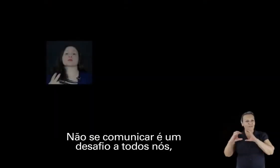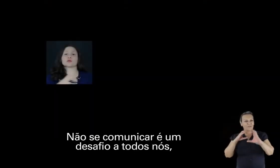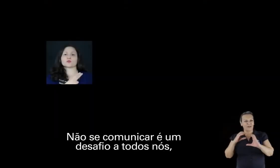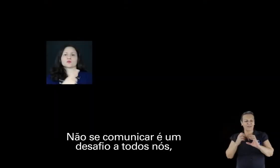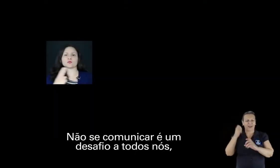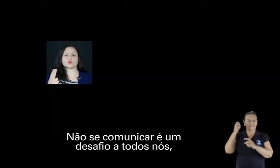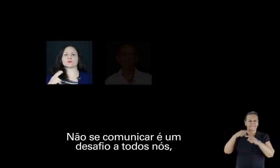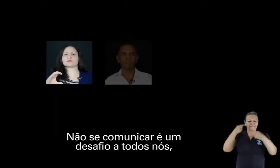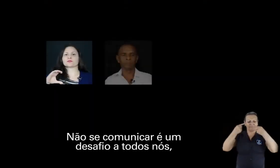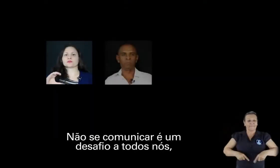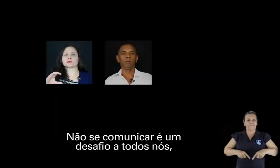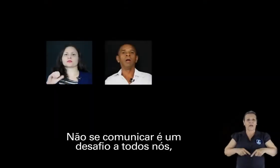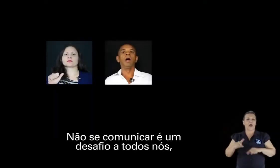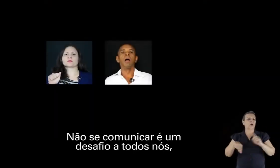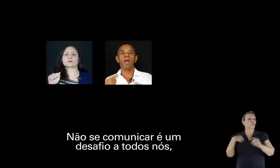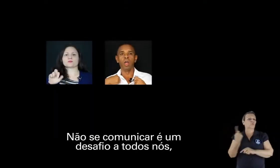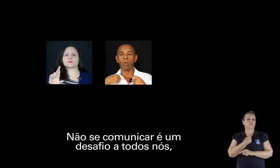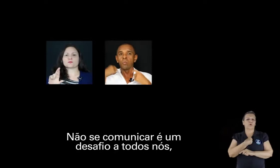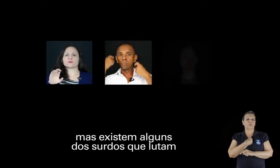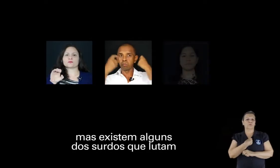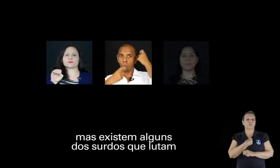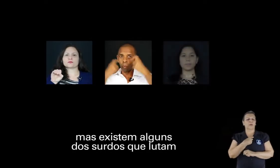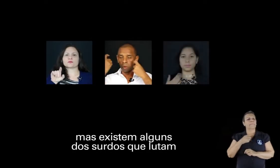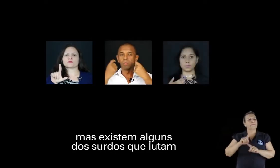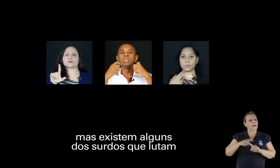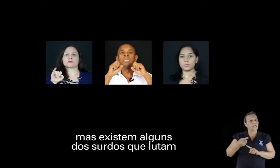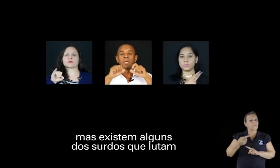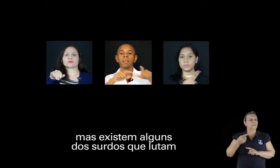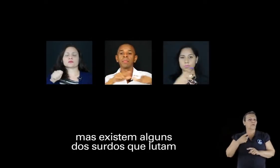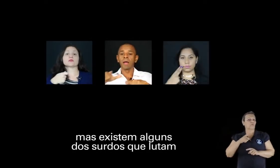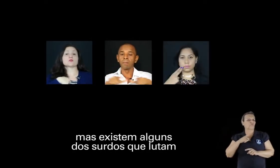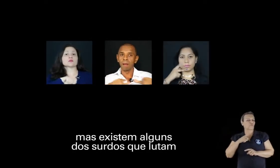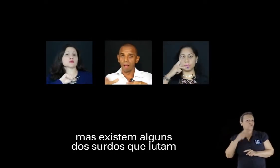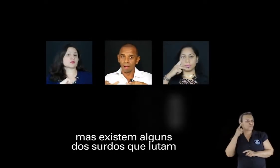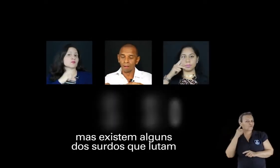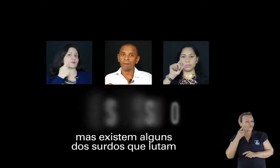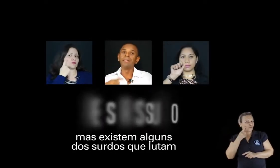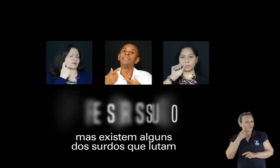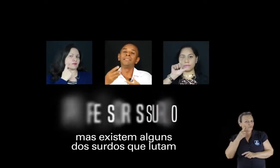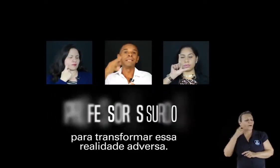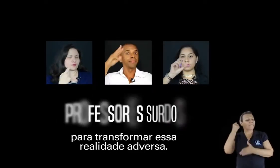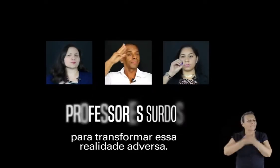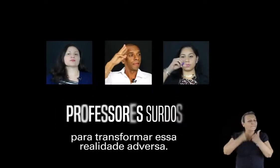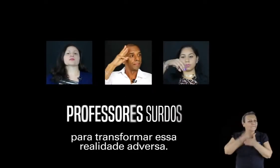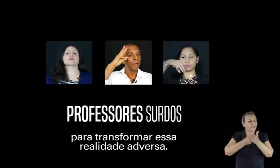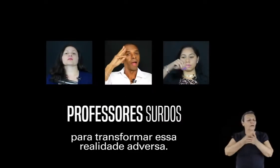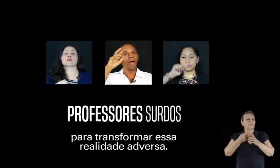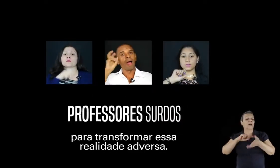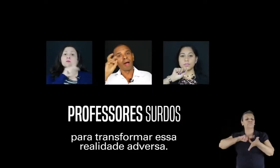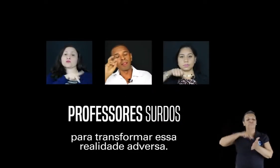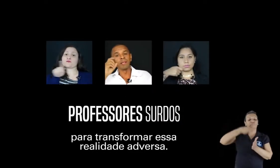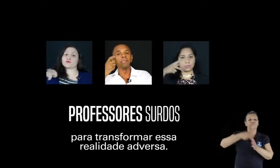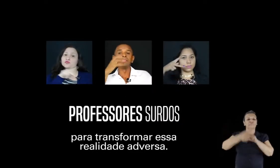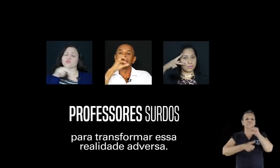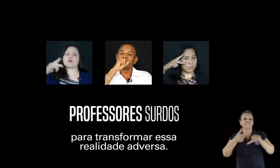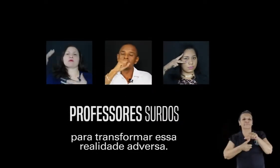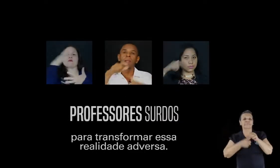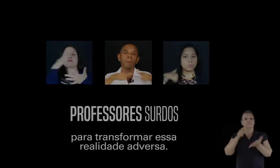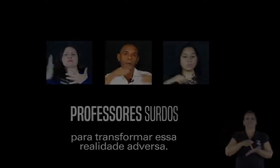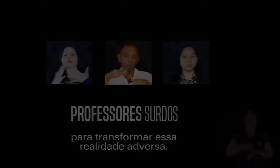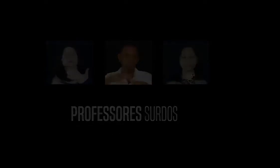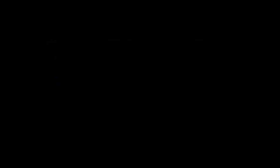Não se comunicar é um desafio a todos nós, mas existem alguns dos surdos que lutam para transformar essa